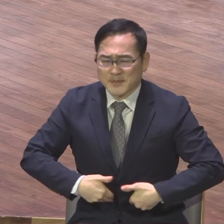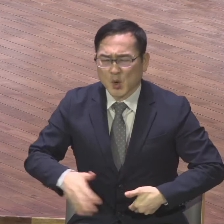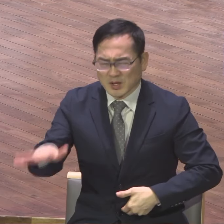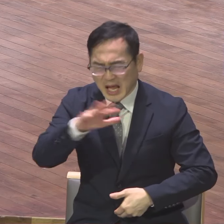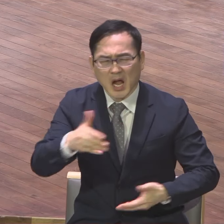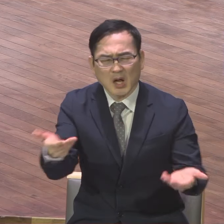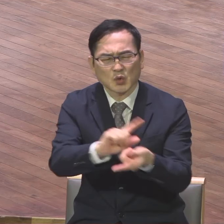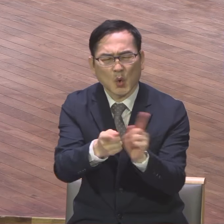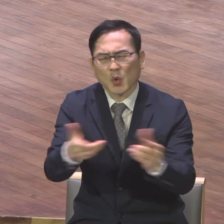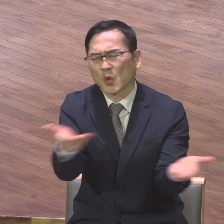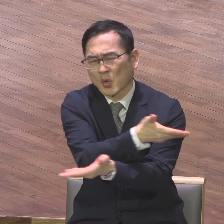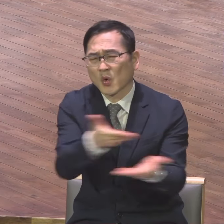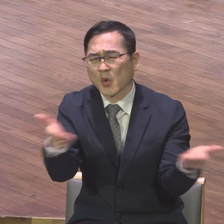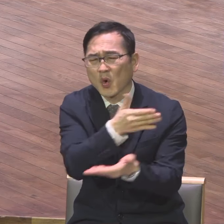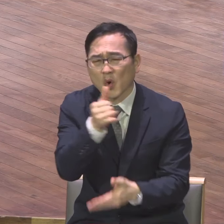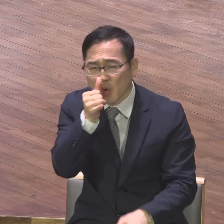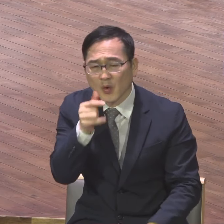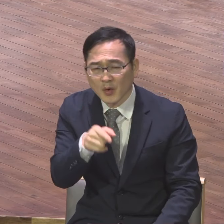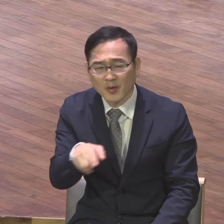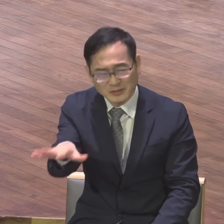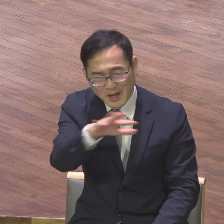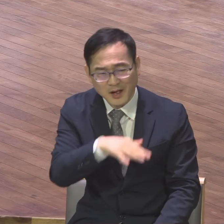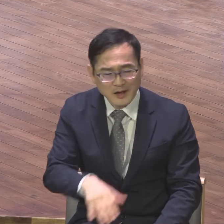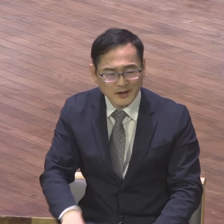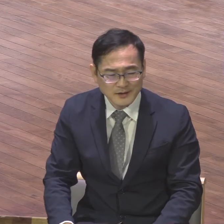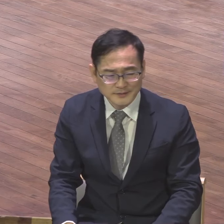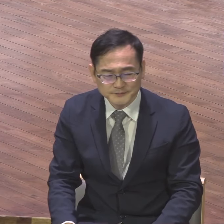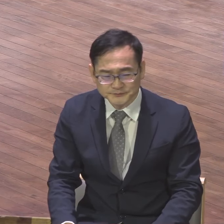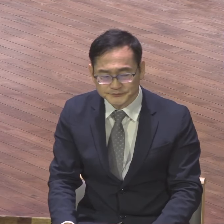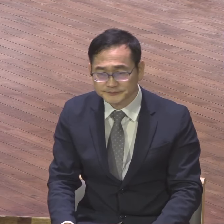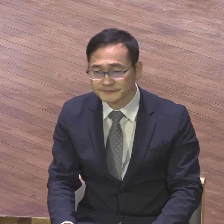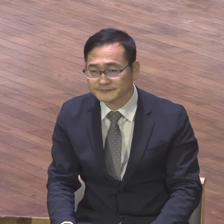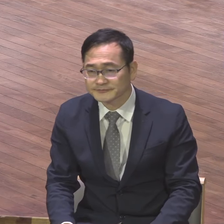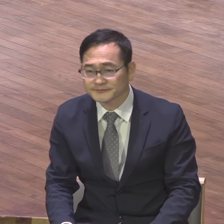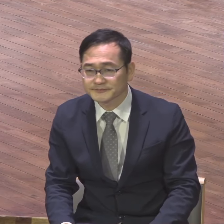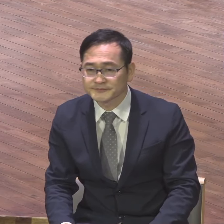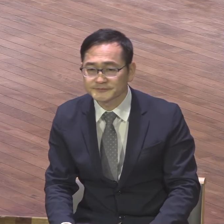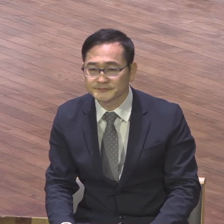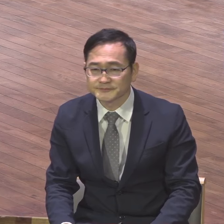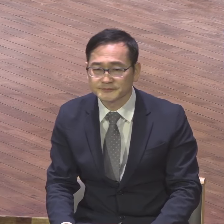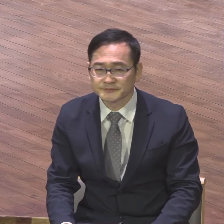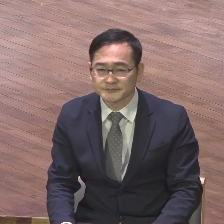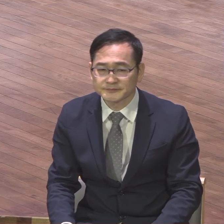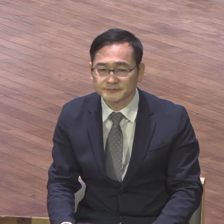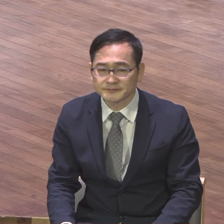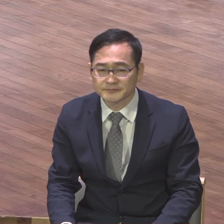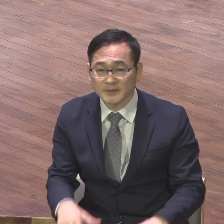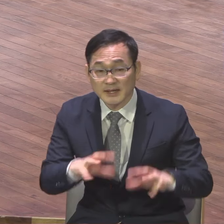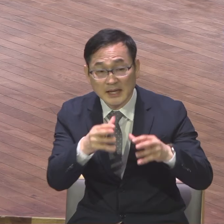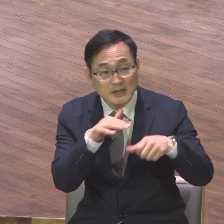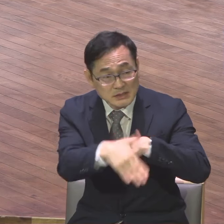정치적으로, 경제적으로 뭐 이렇게 뭐 정권하는 분들 정권하는 영향이 필 수 있고 뭐 그런 다 영향을 줄 수